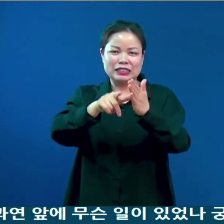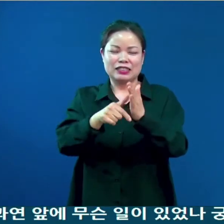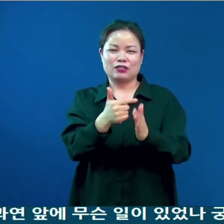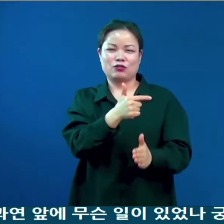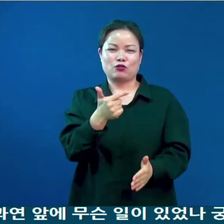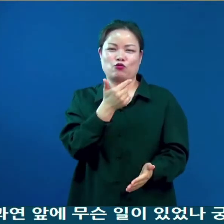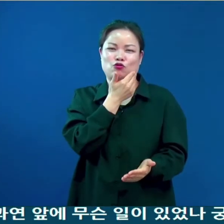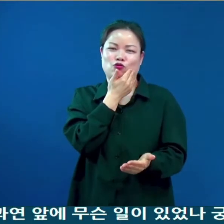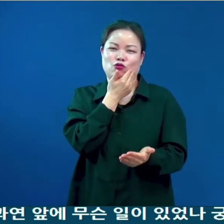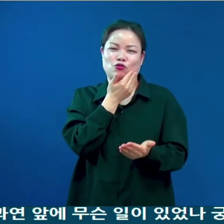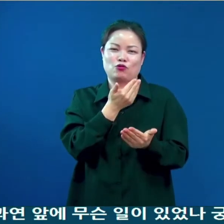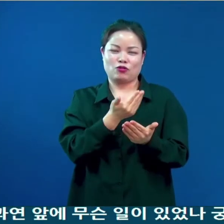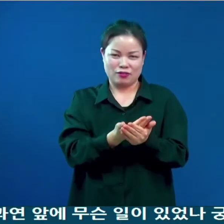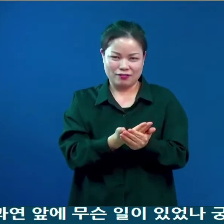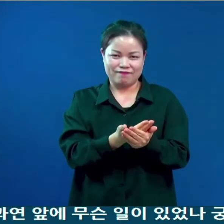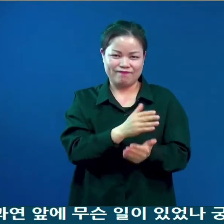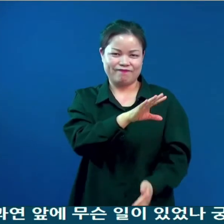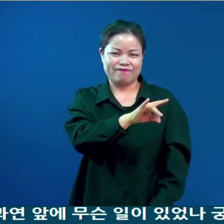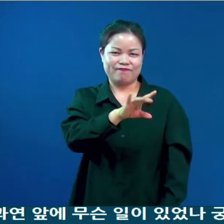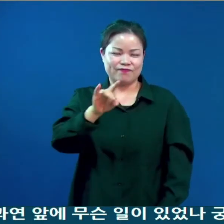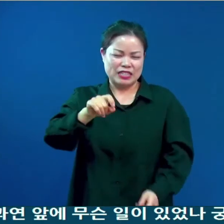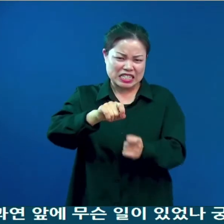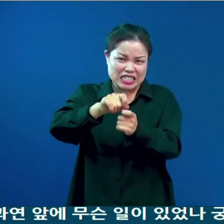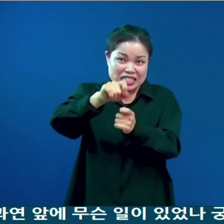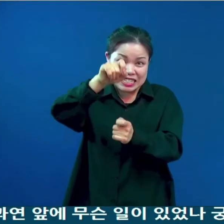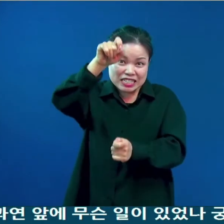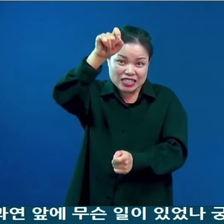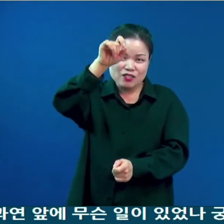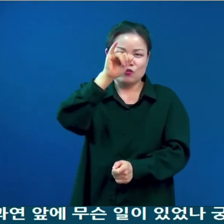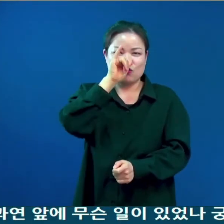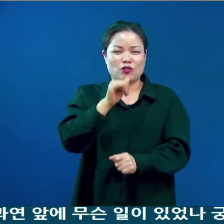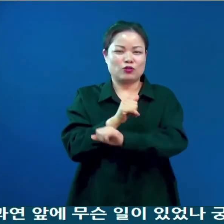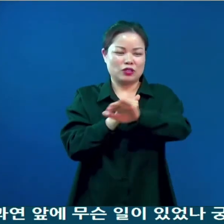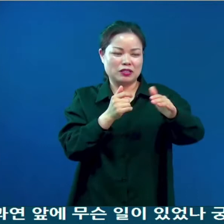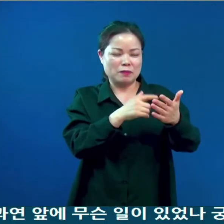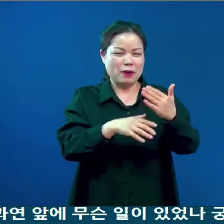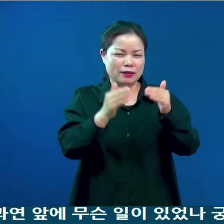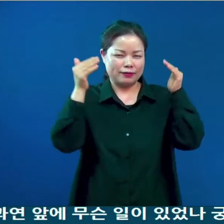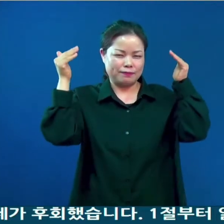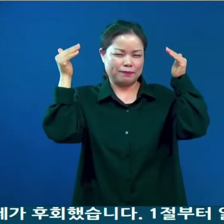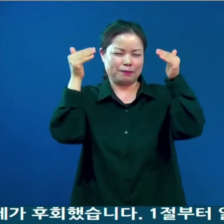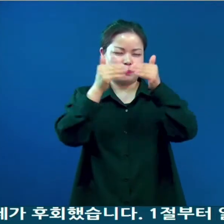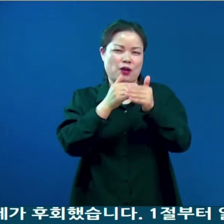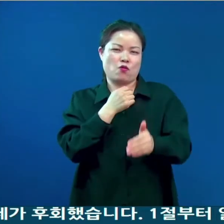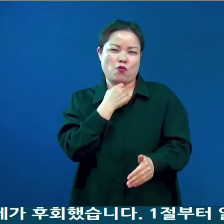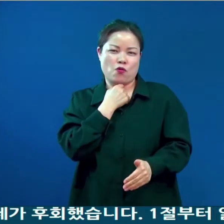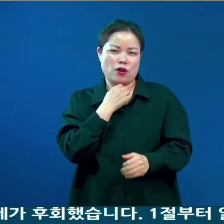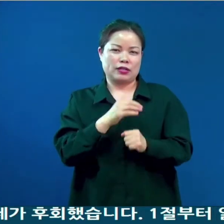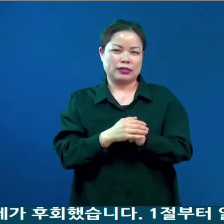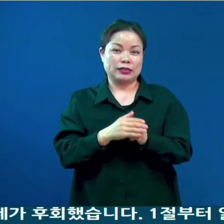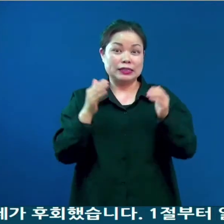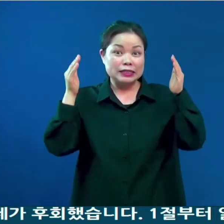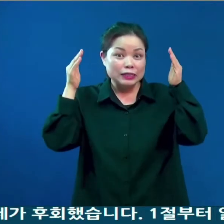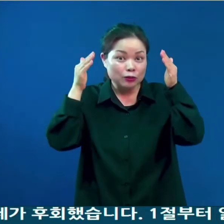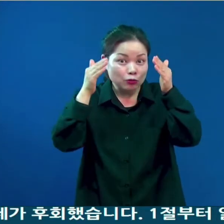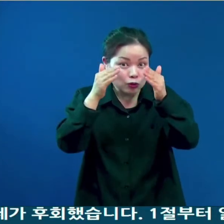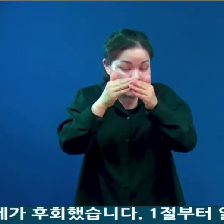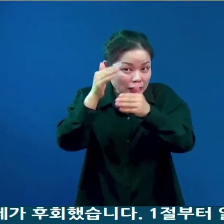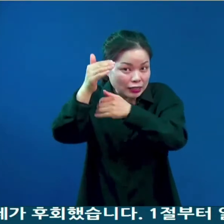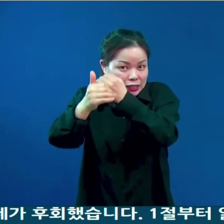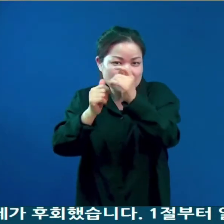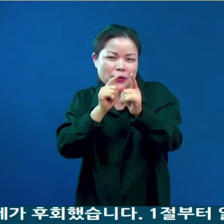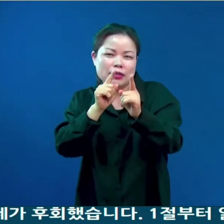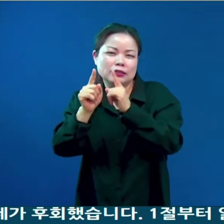매우 중요합니다. 때로는 길 수 있기 때문에 우리에게 더 많은 집중력을 요구하고요. 그렇게 집중해서